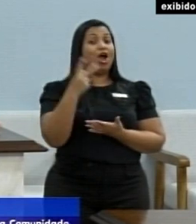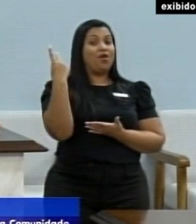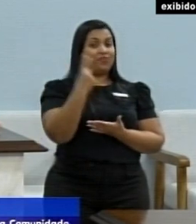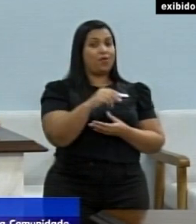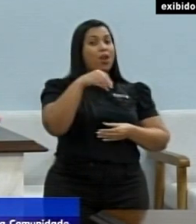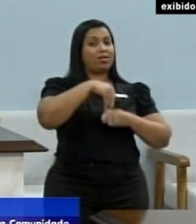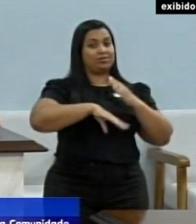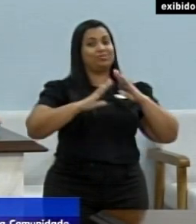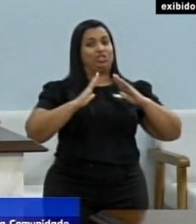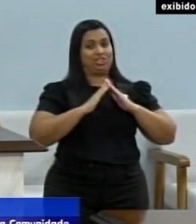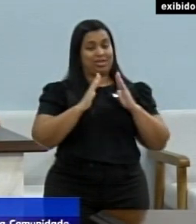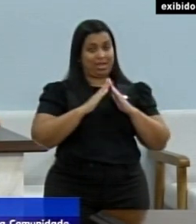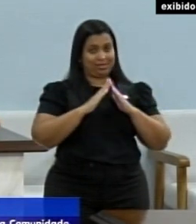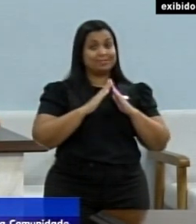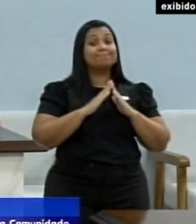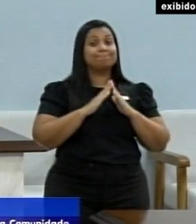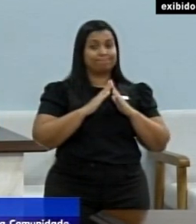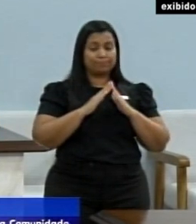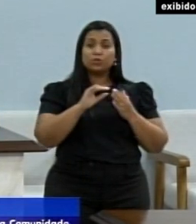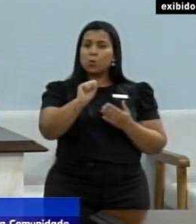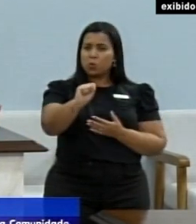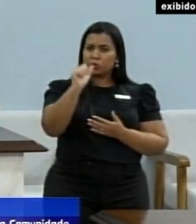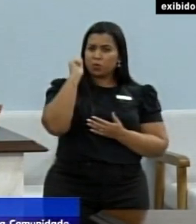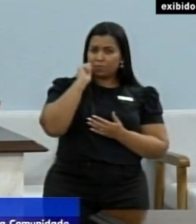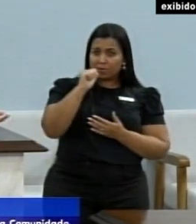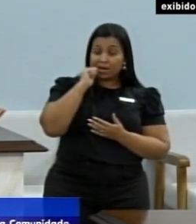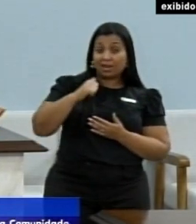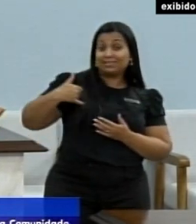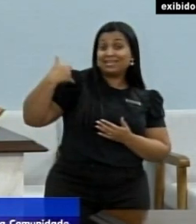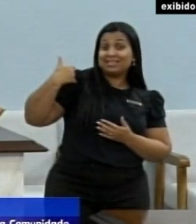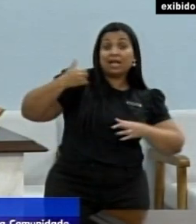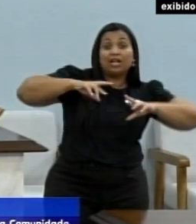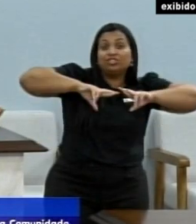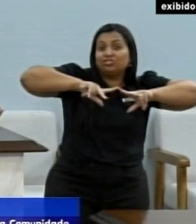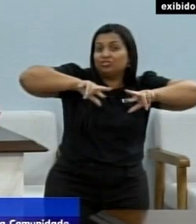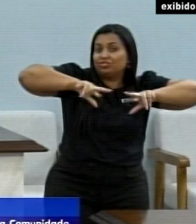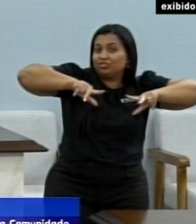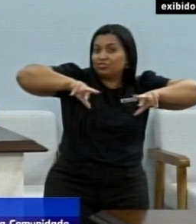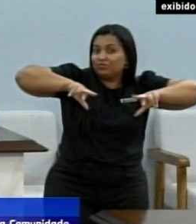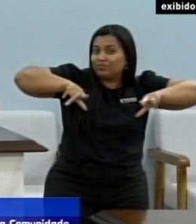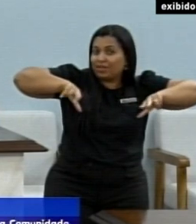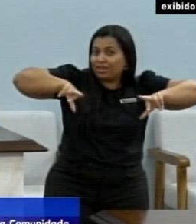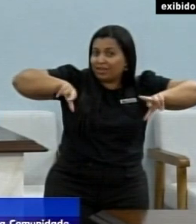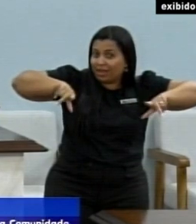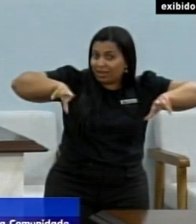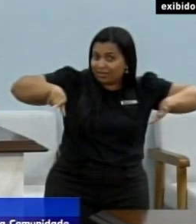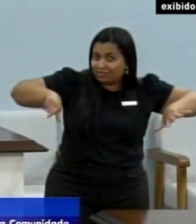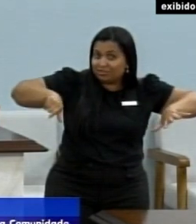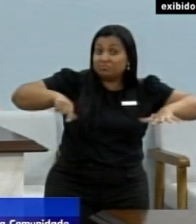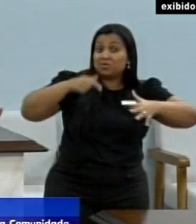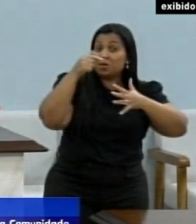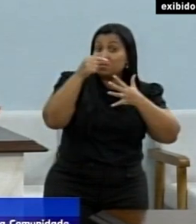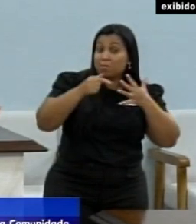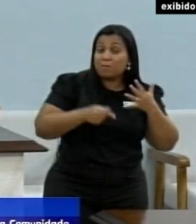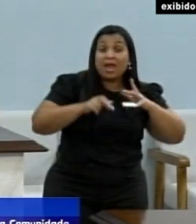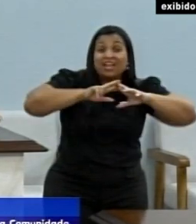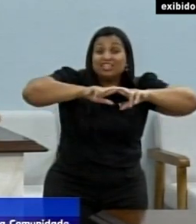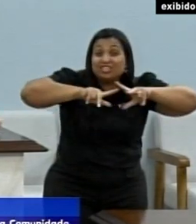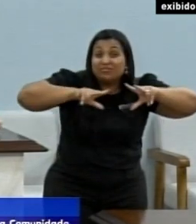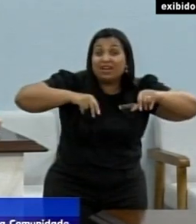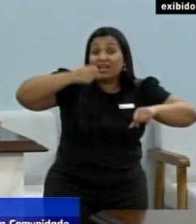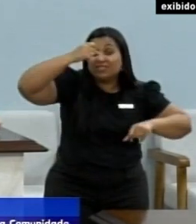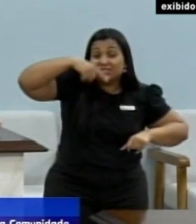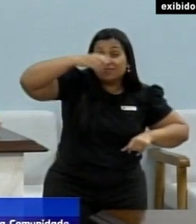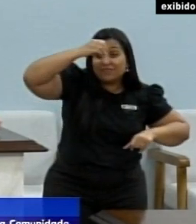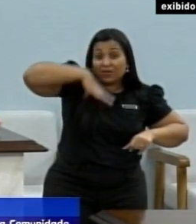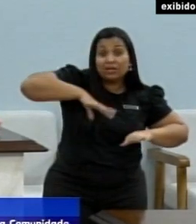doméstica. E são 8 mulheres de idades diferentes, em situações de violência diferentes, mas